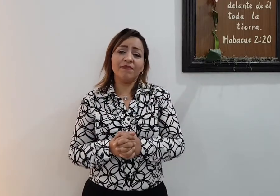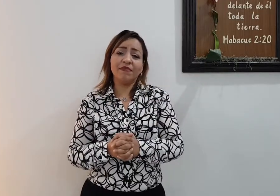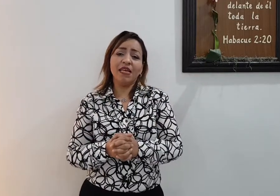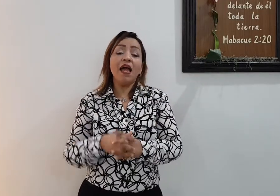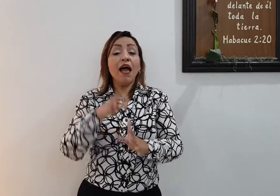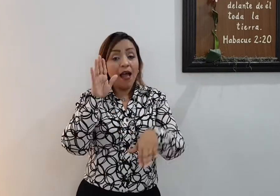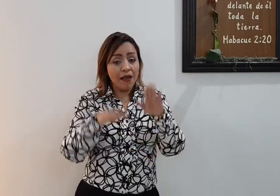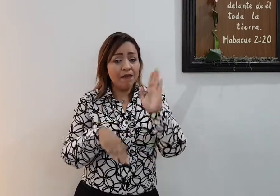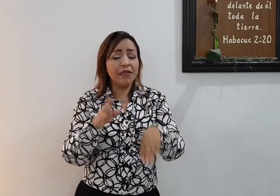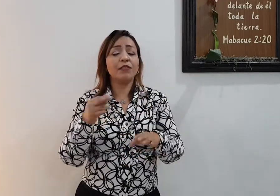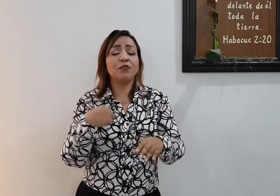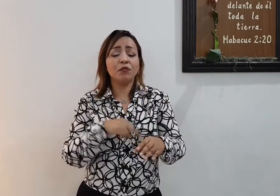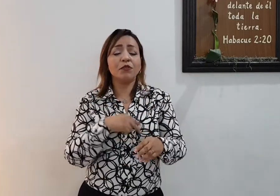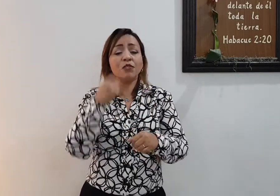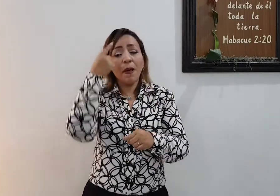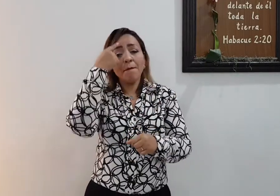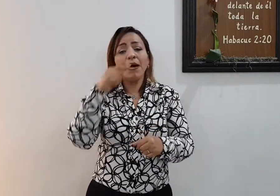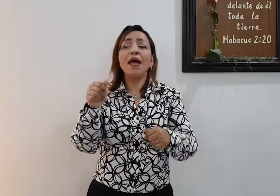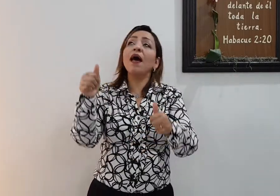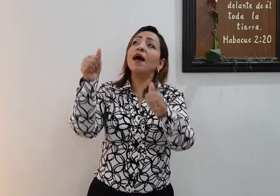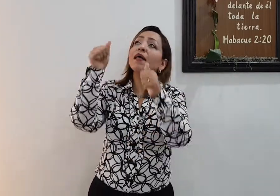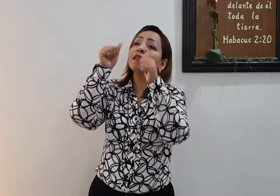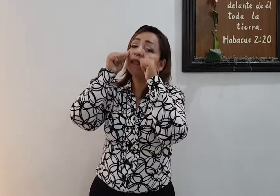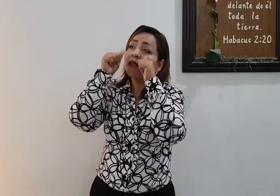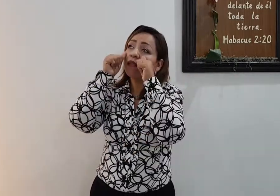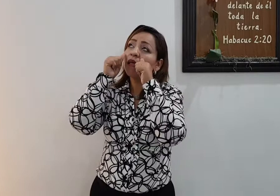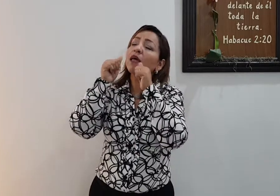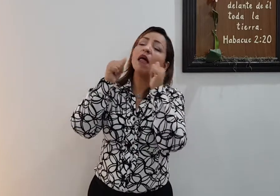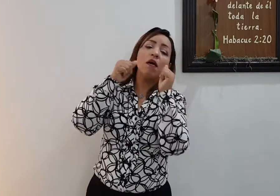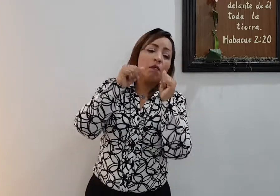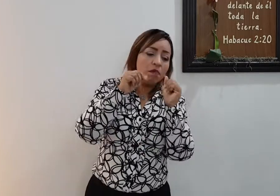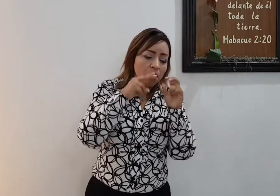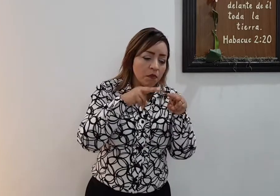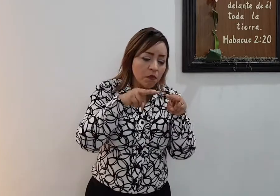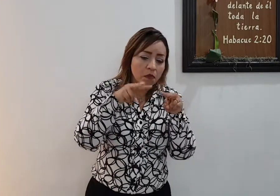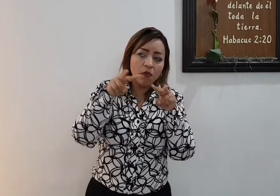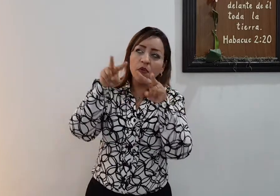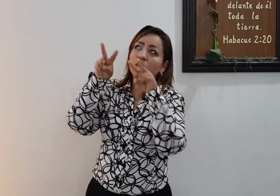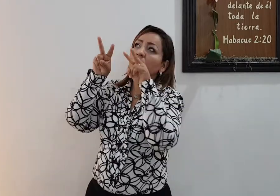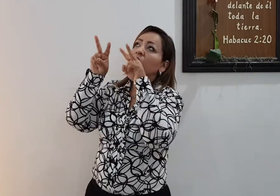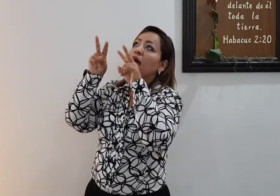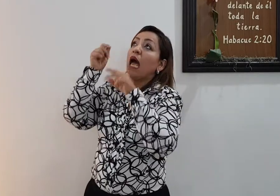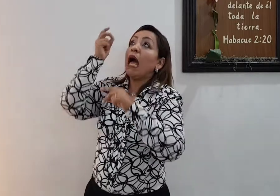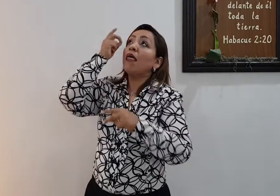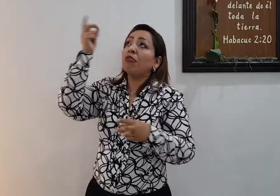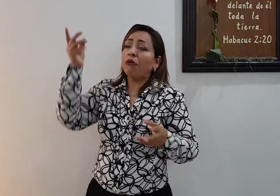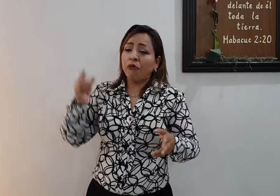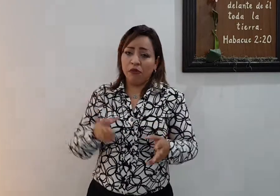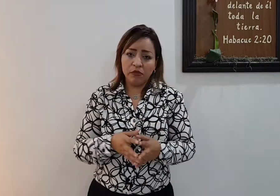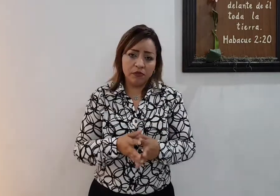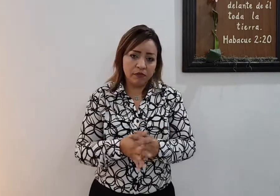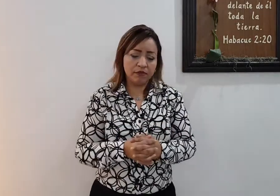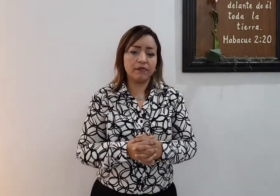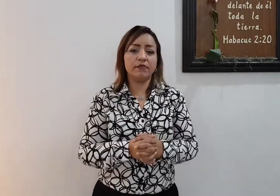quiere relacionarse con nosotros como el Padre a sus hijos, simplemente, ¿verdad? Así